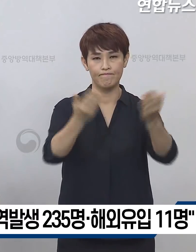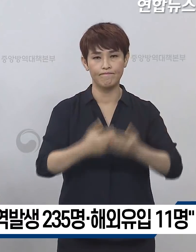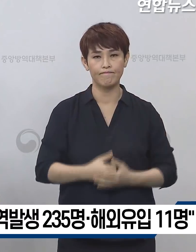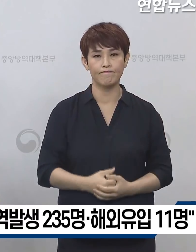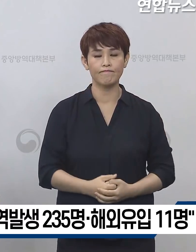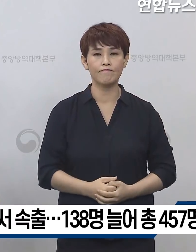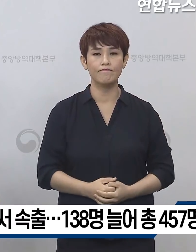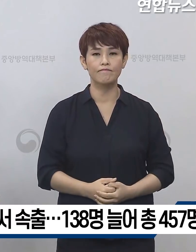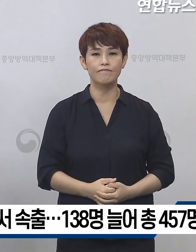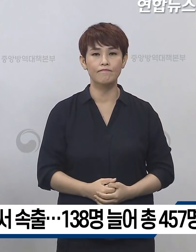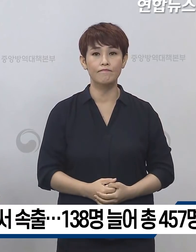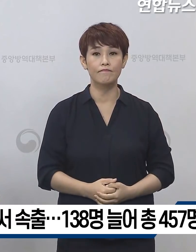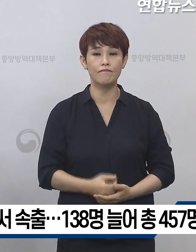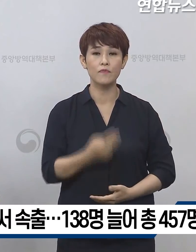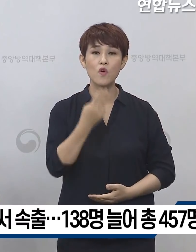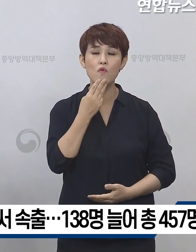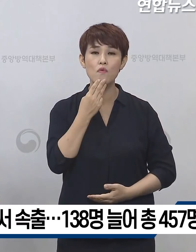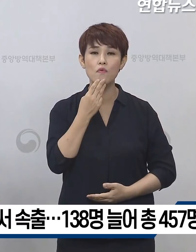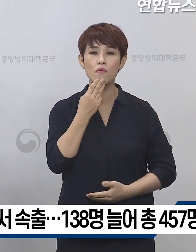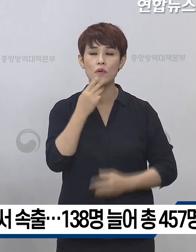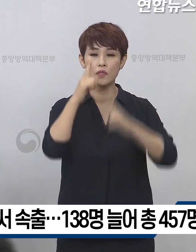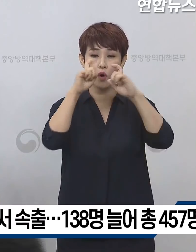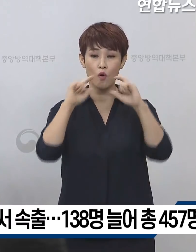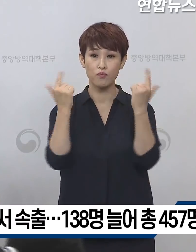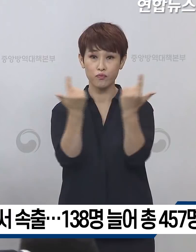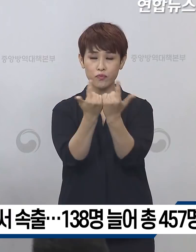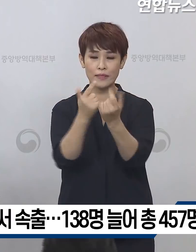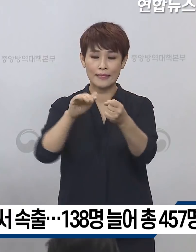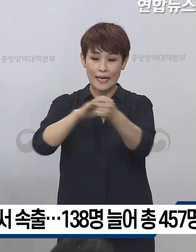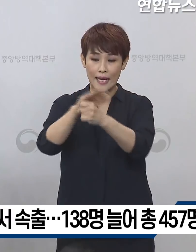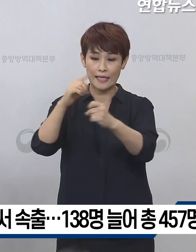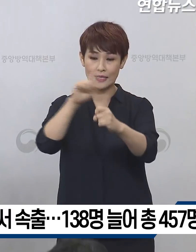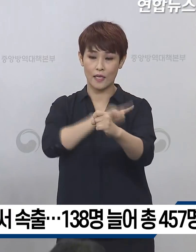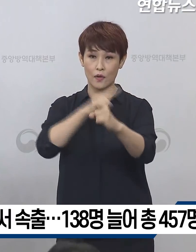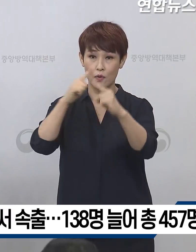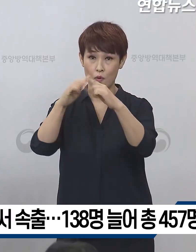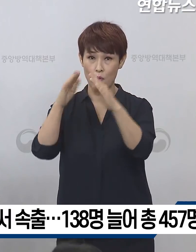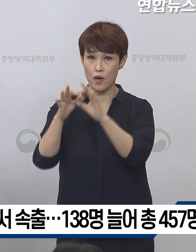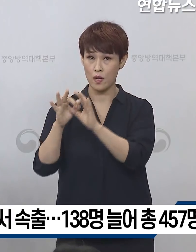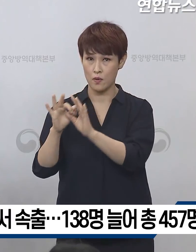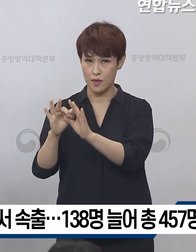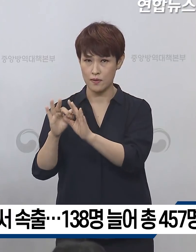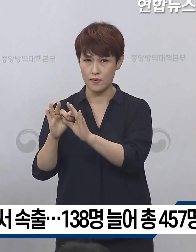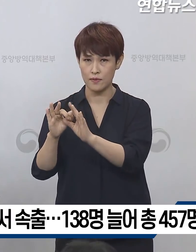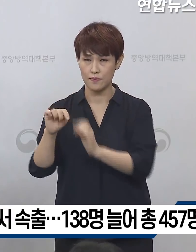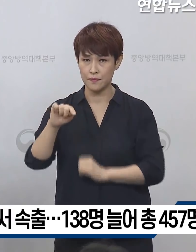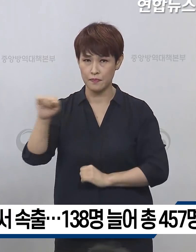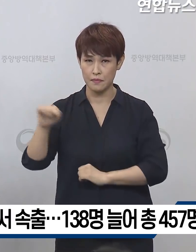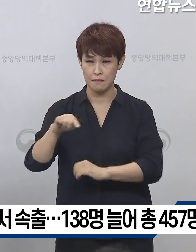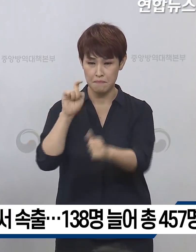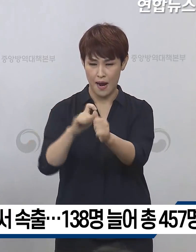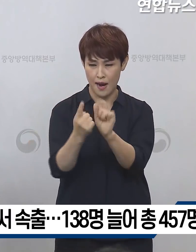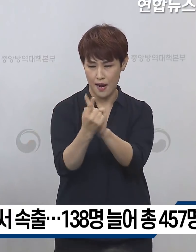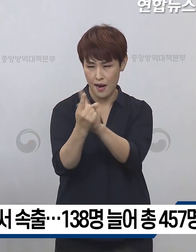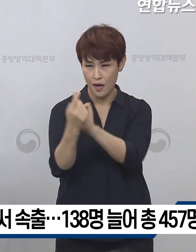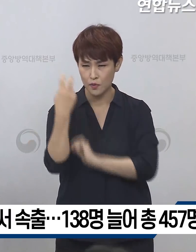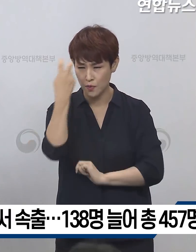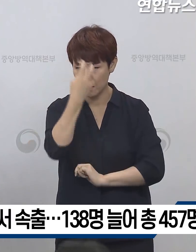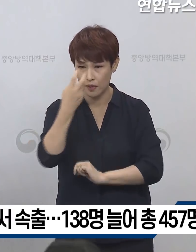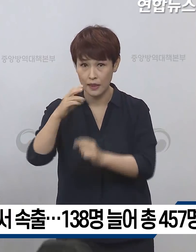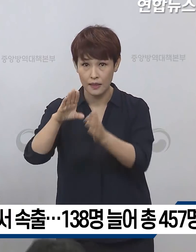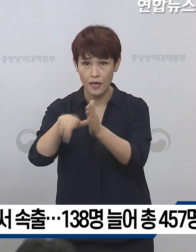말씀드리겠습니다. 서울 성북구 사랑제일교회와 관련해서 접촉자 조사